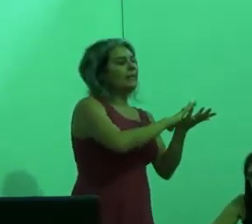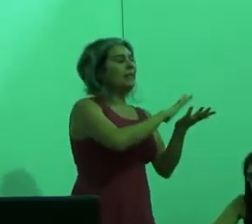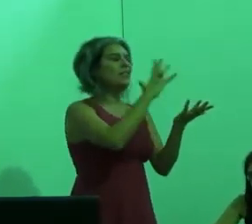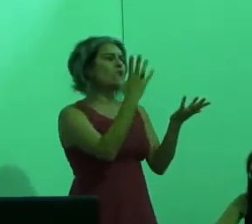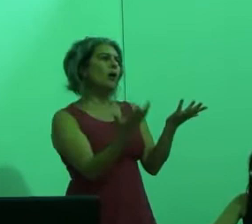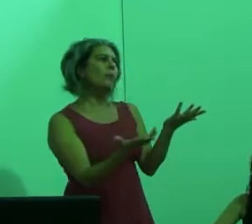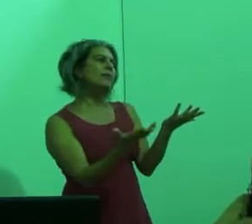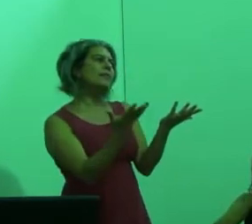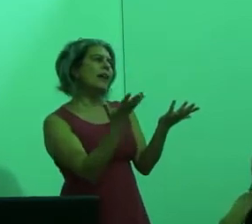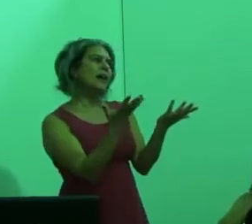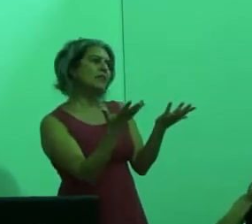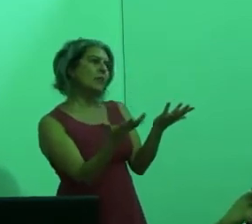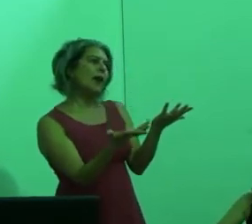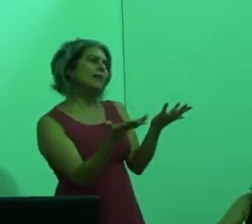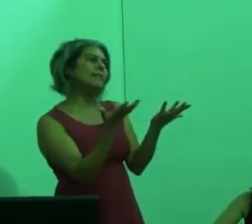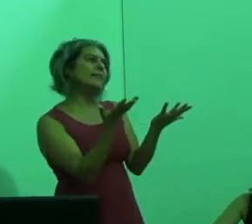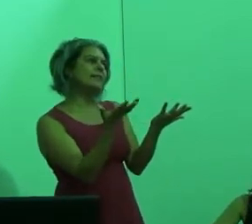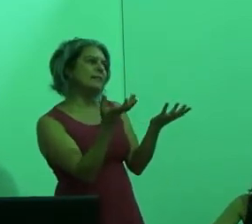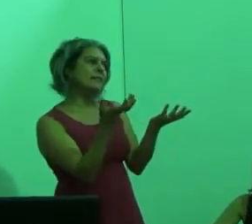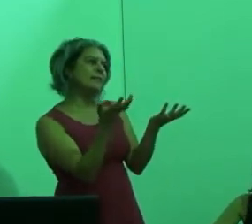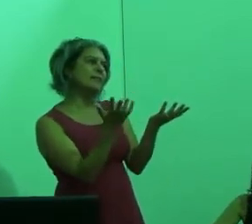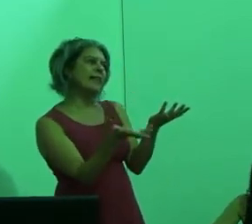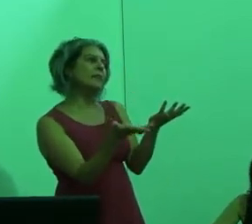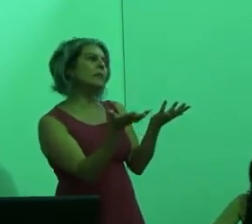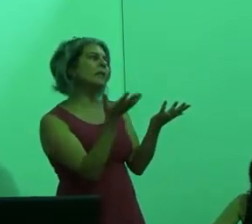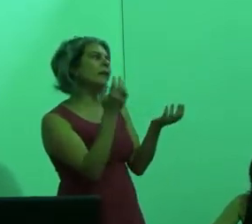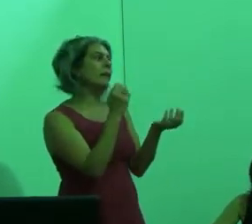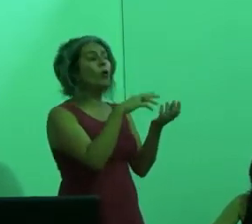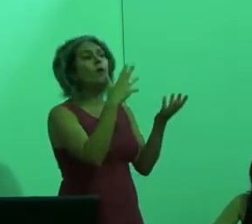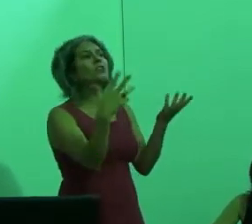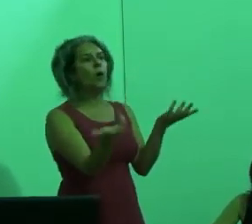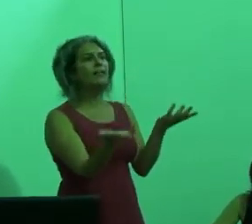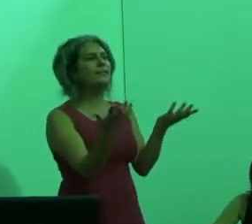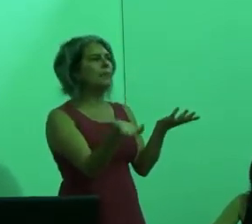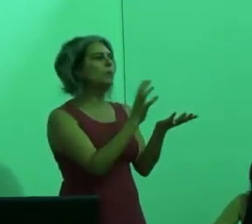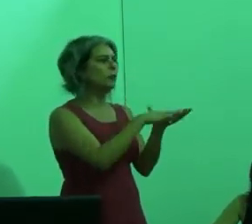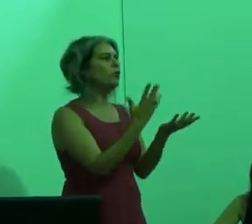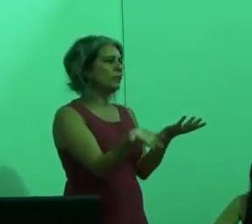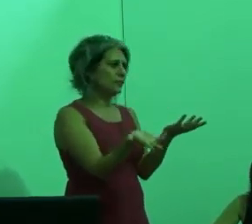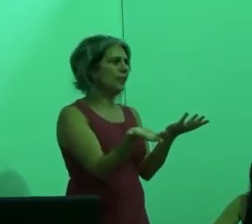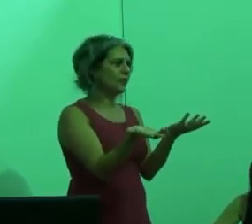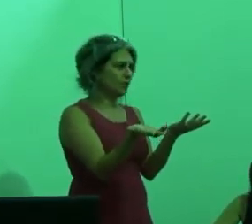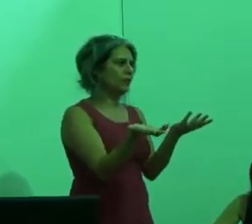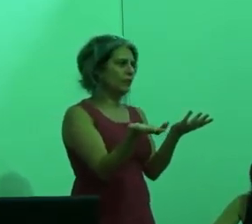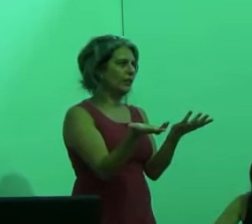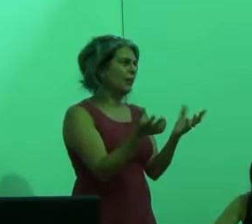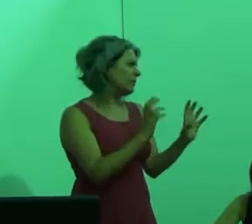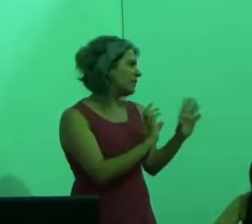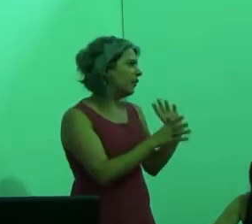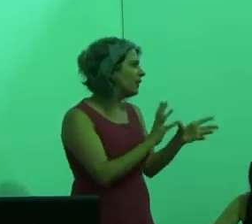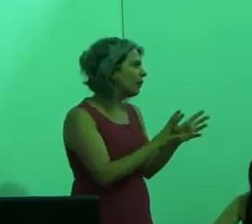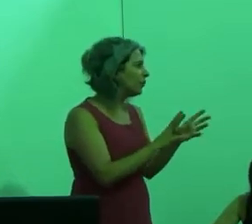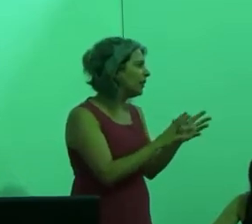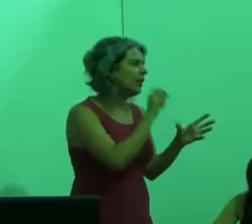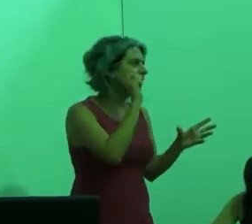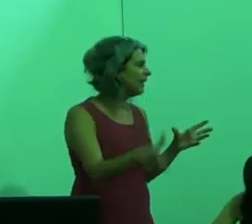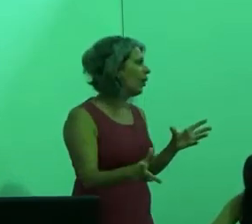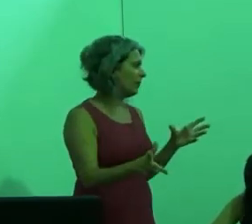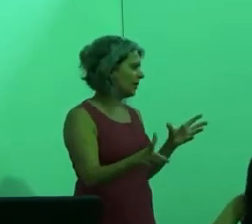das obras às quais sempre, com as quais sempre uma autoria se relaciona. Você falou em autoria, tem obra na